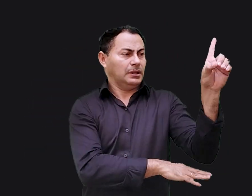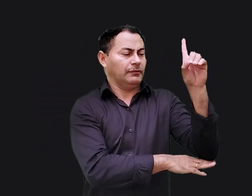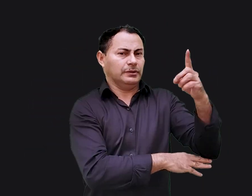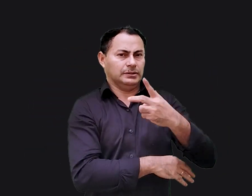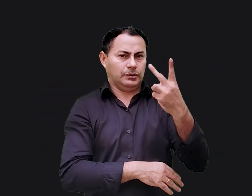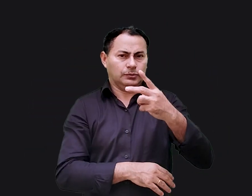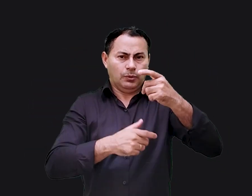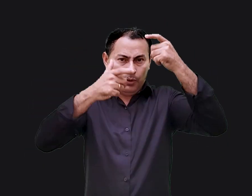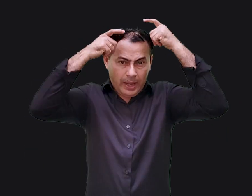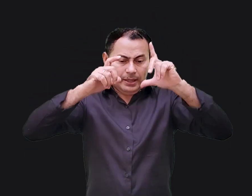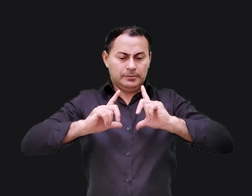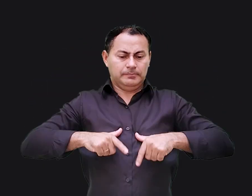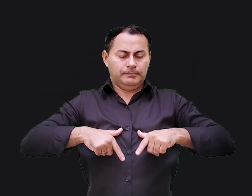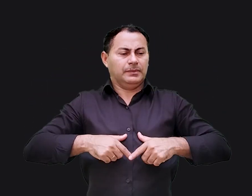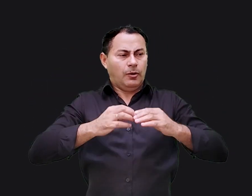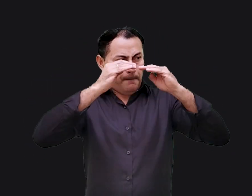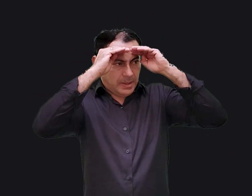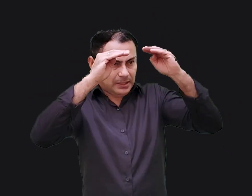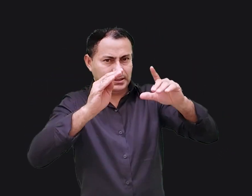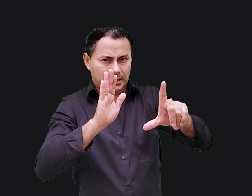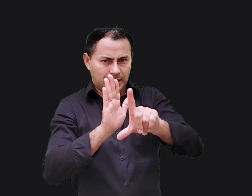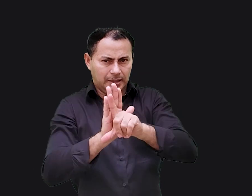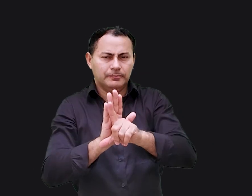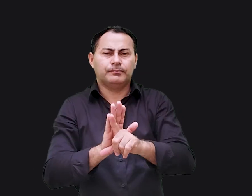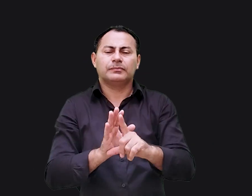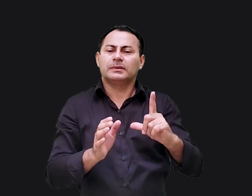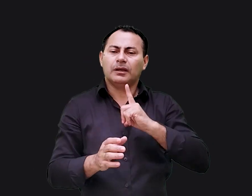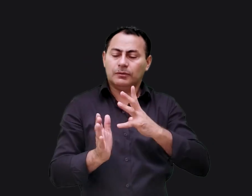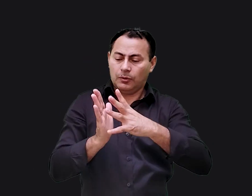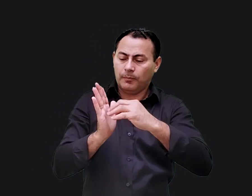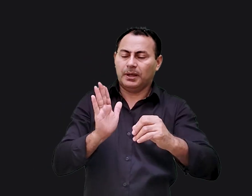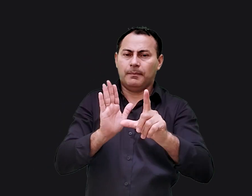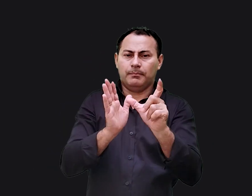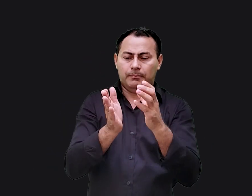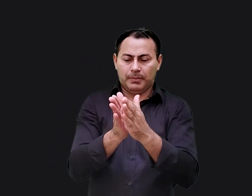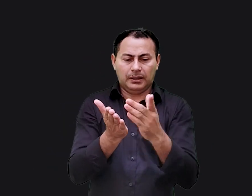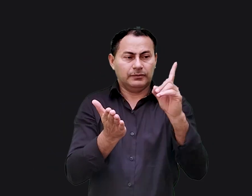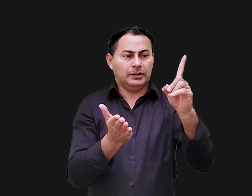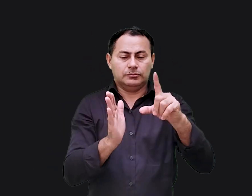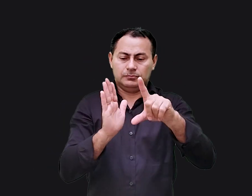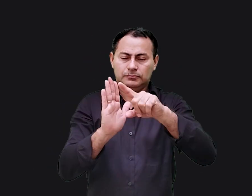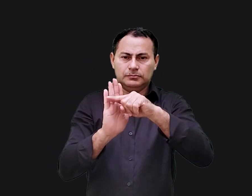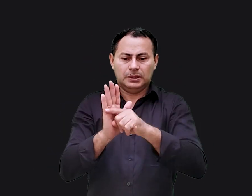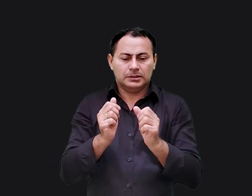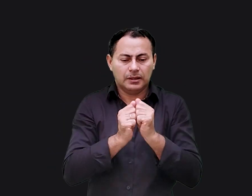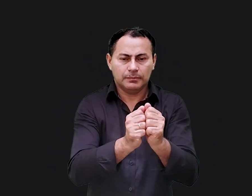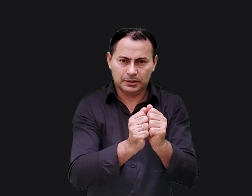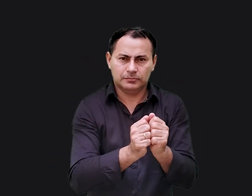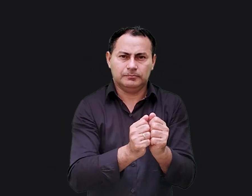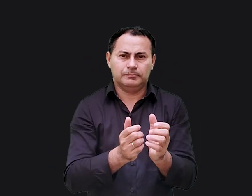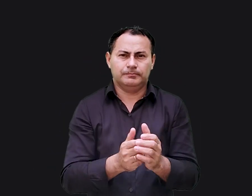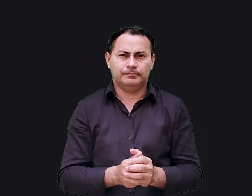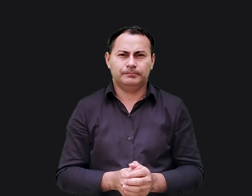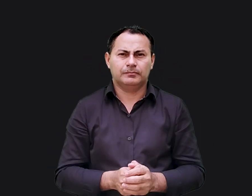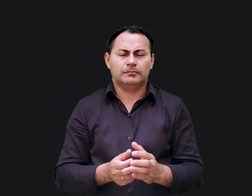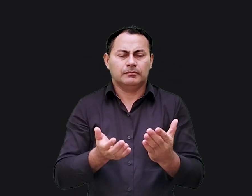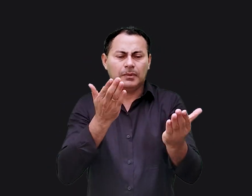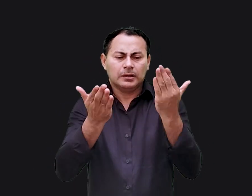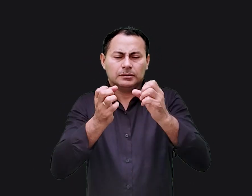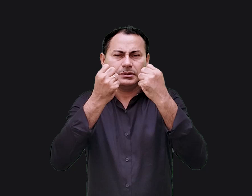como segundo rei de Israel, tinha que submeter-se a ela. Ele teve que copiar a palavra de Deus e carregá-la sempre consigo. Baseados